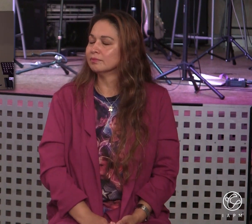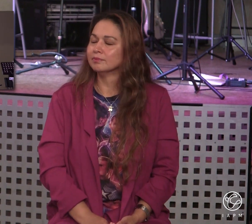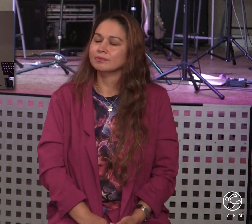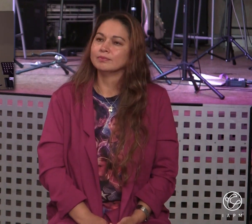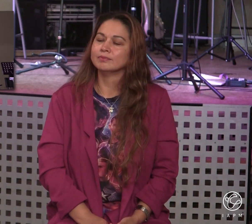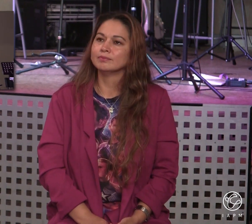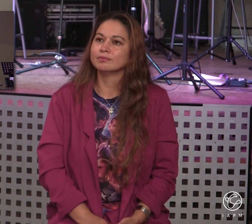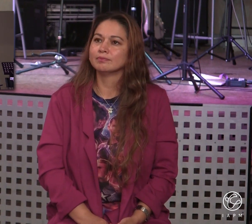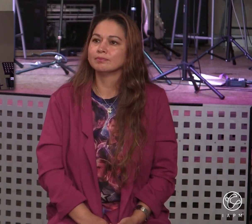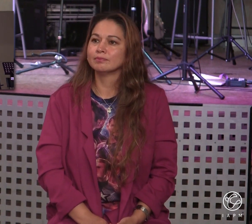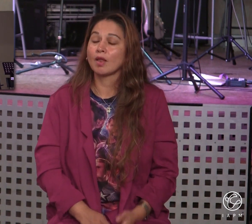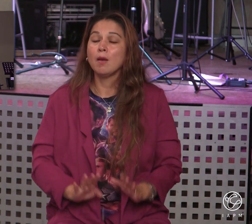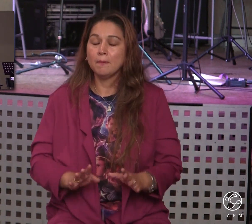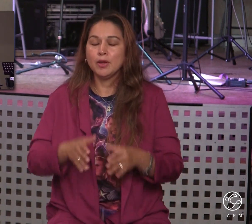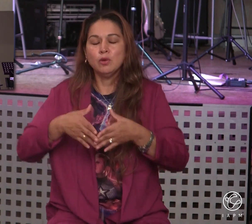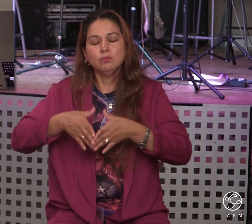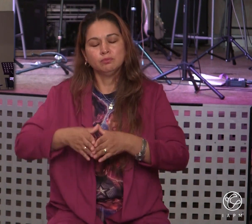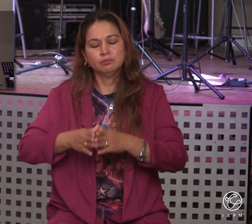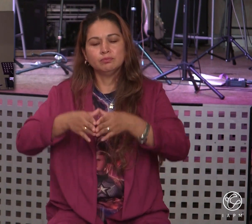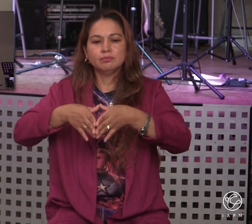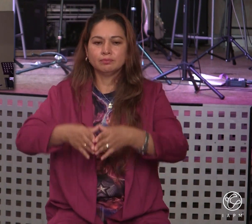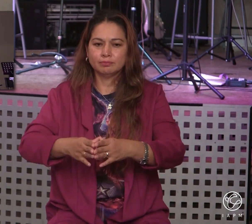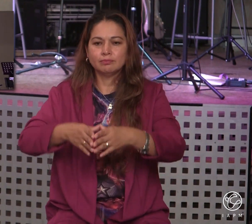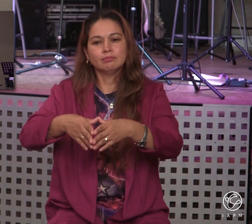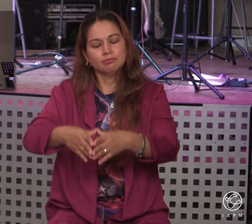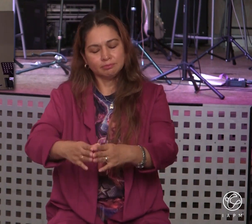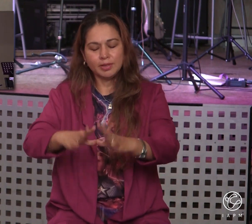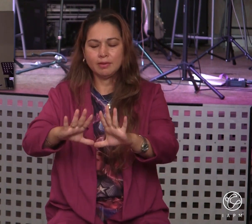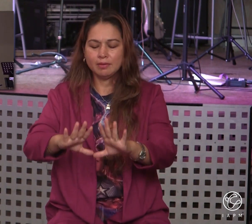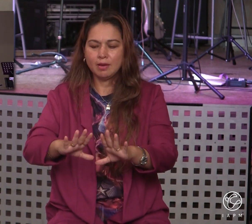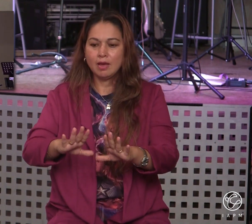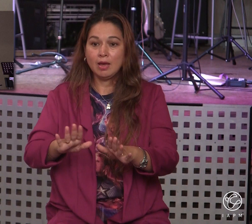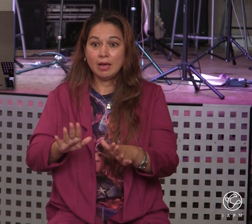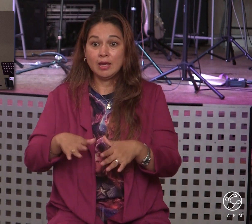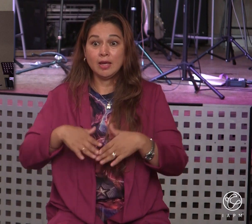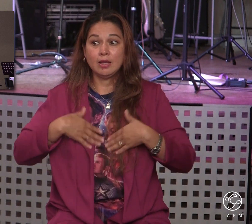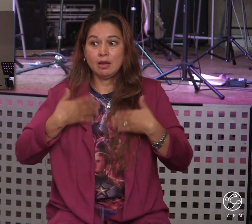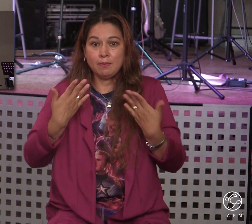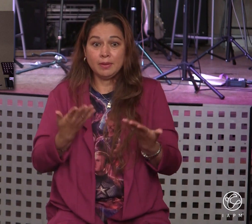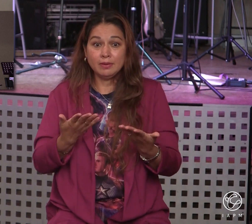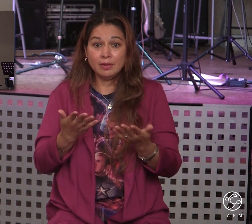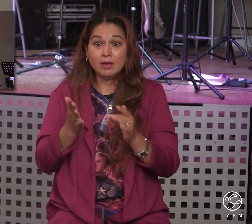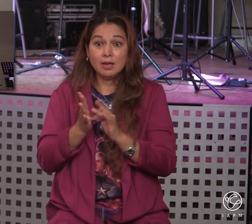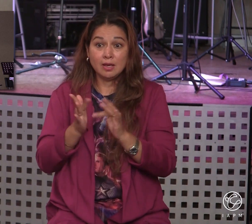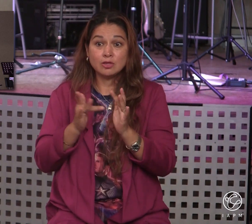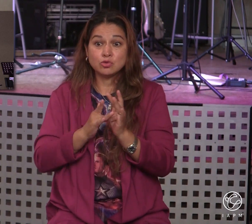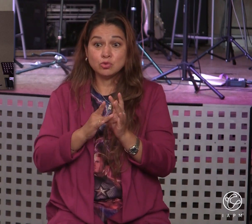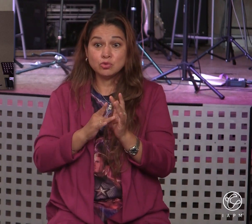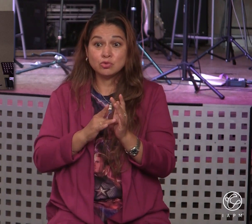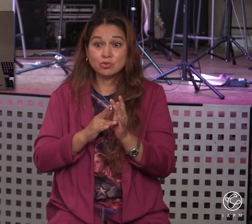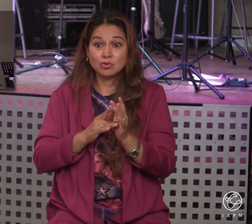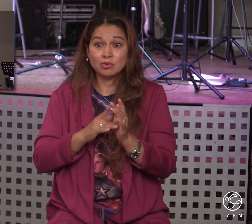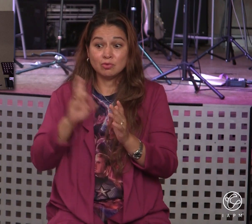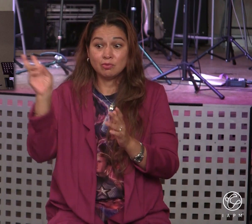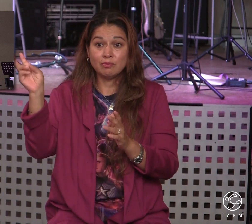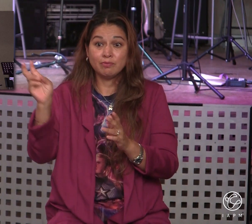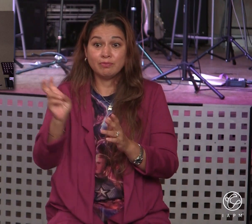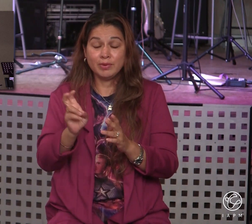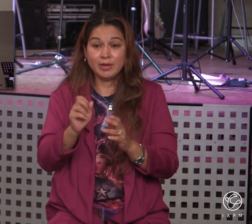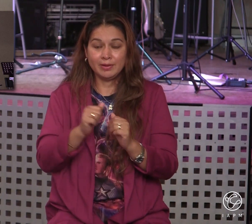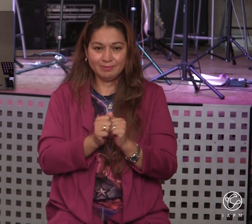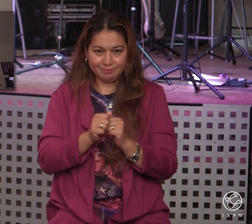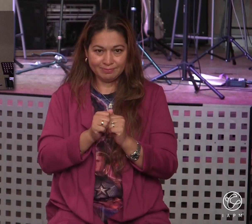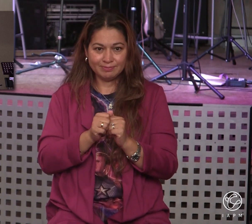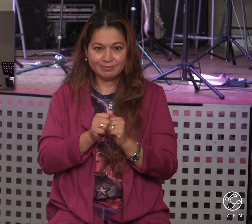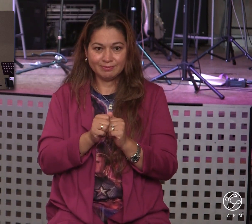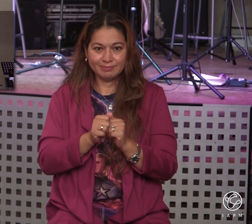haciendo. Pero gente sabía conducir una barca. Y solamente 4 o 5 kilómetros y no hay forma